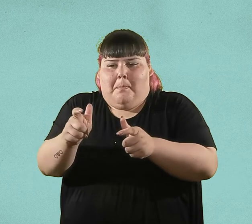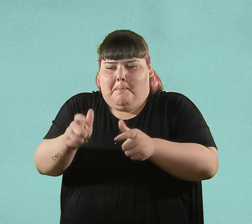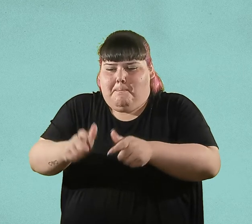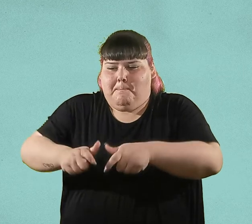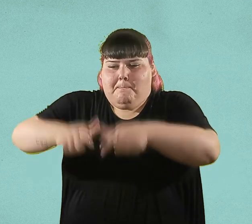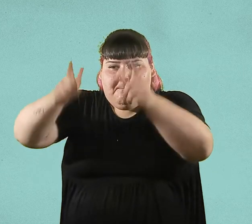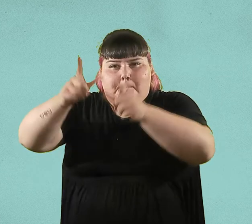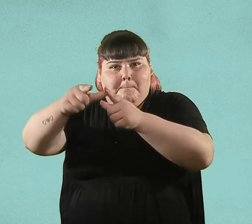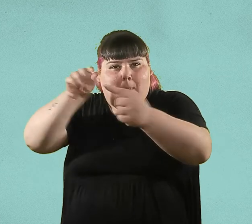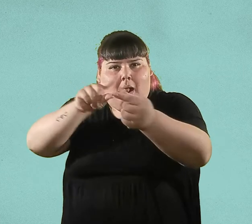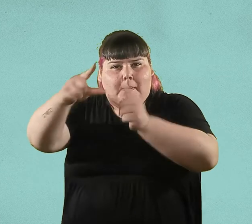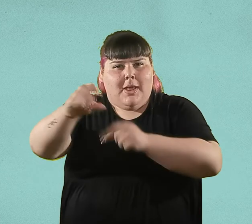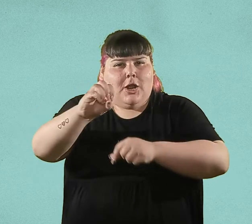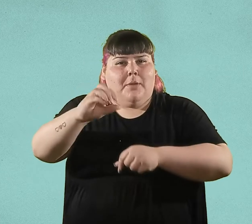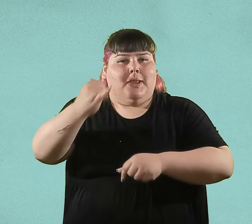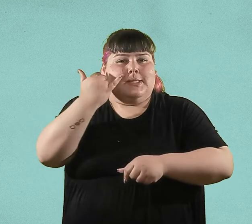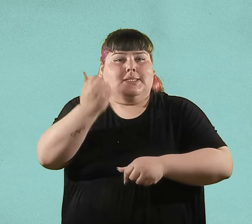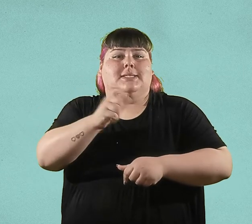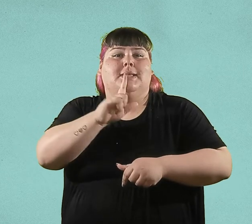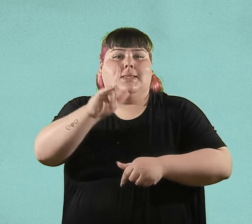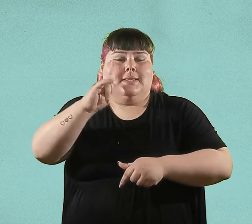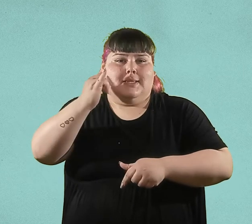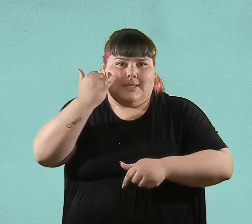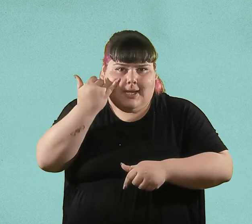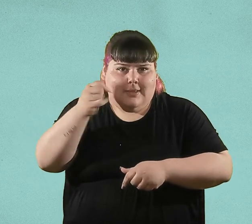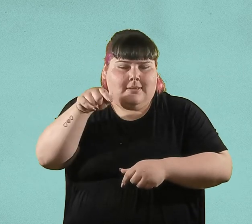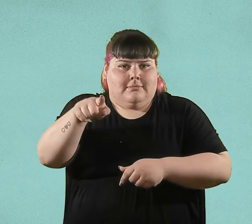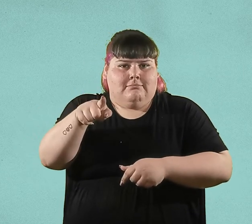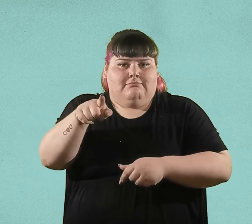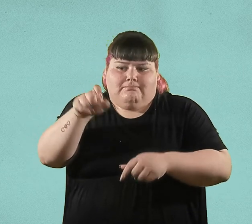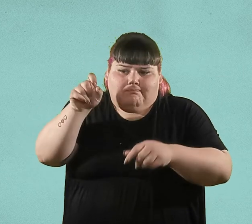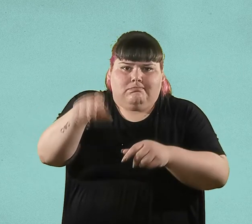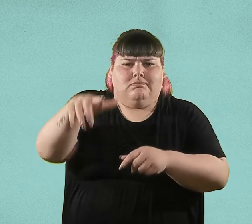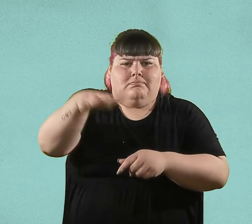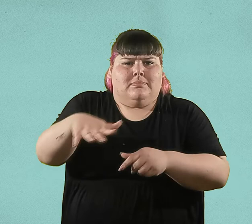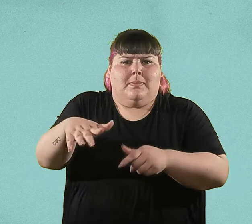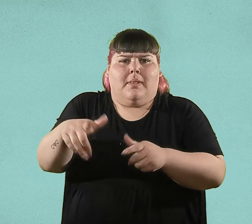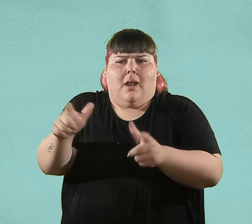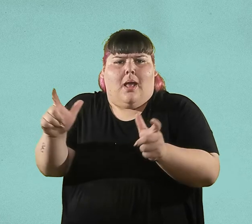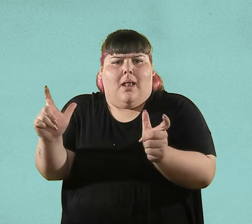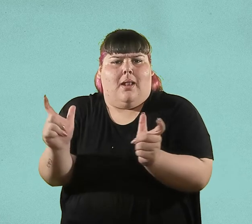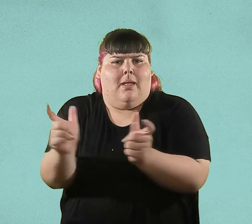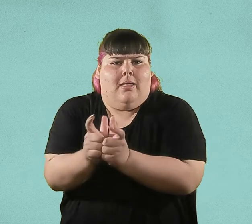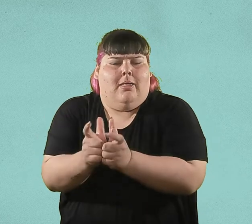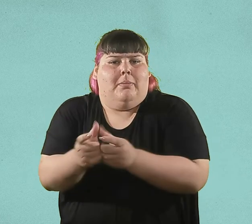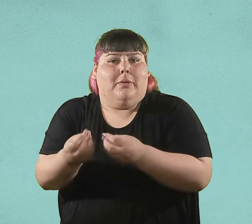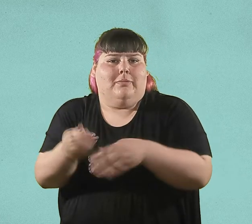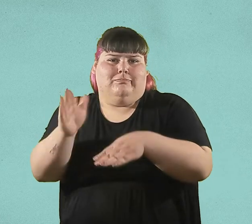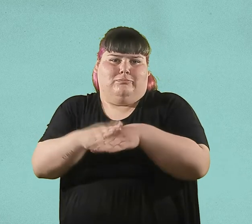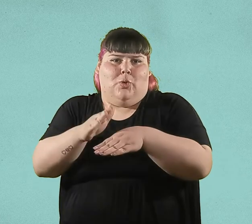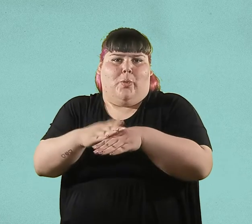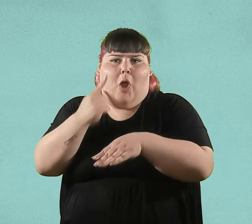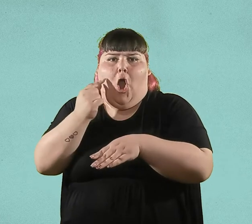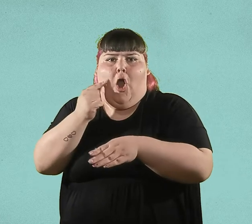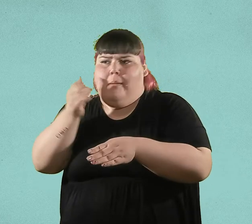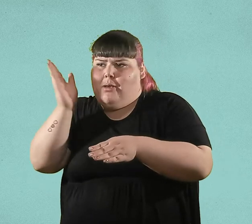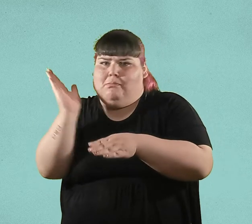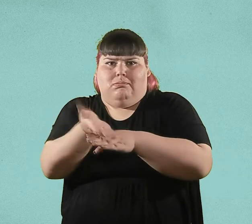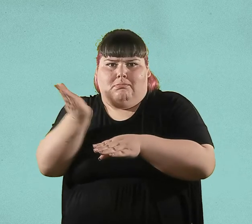de palmeras yatay, especie autóctona que se vio disminuida notablemente por la acción del